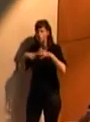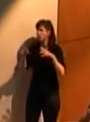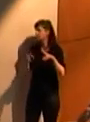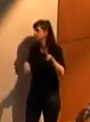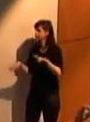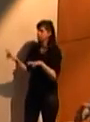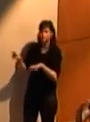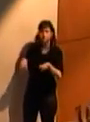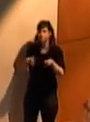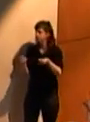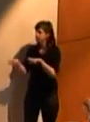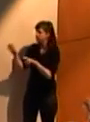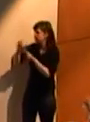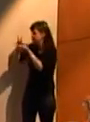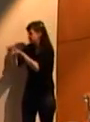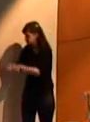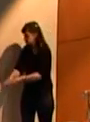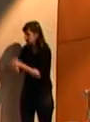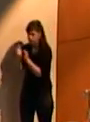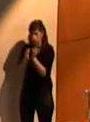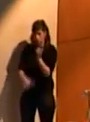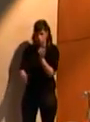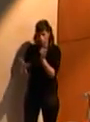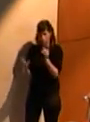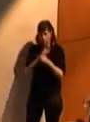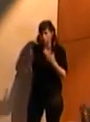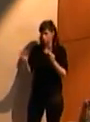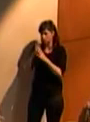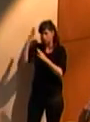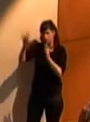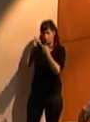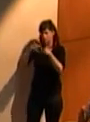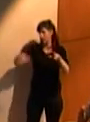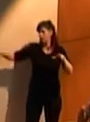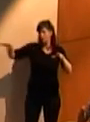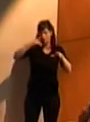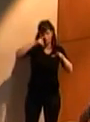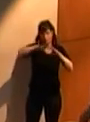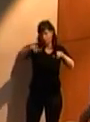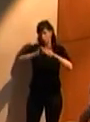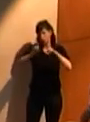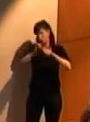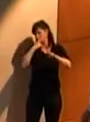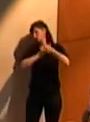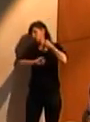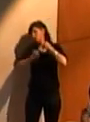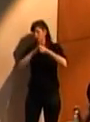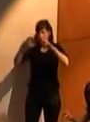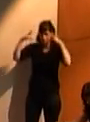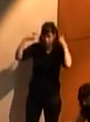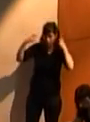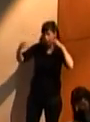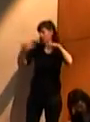effectivement que la ville avait de nombreux lieux source de nuisances, beaucoup de bruit, beaucoup de